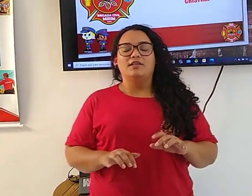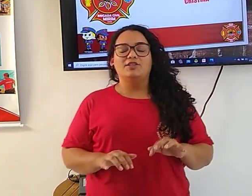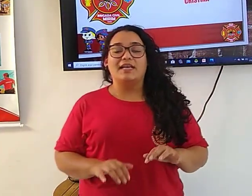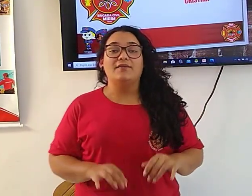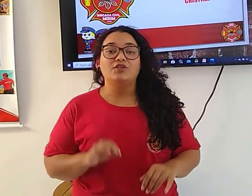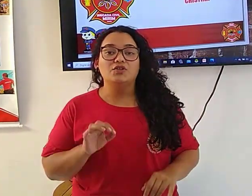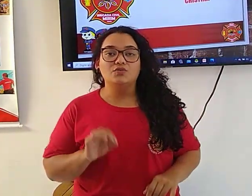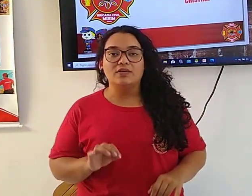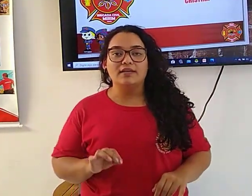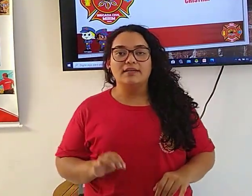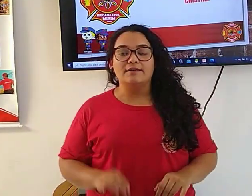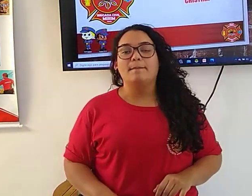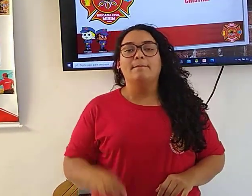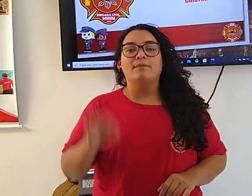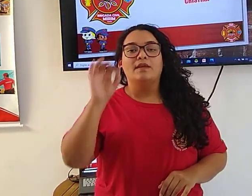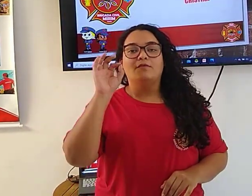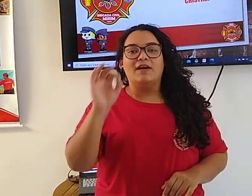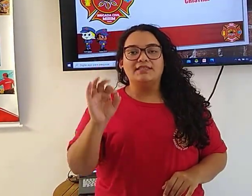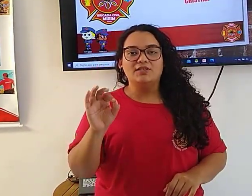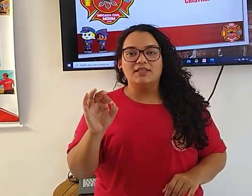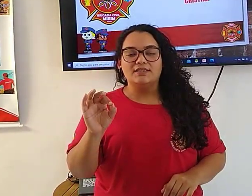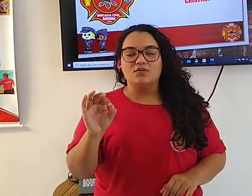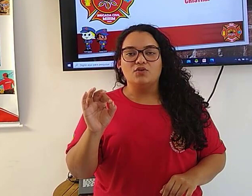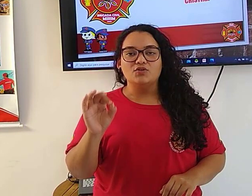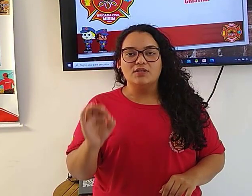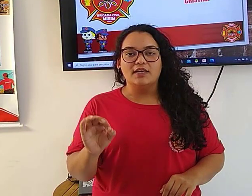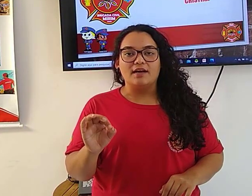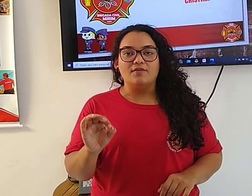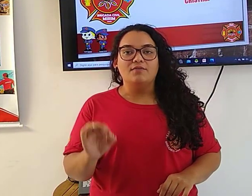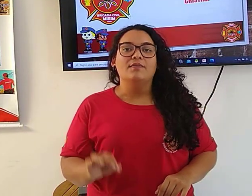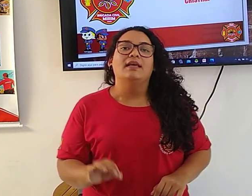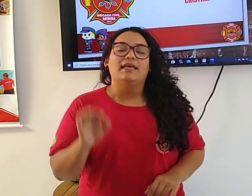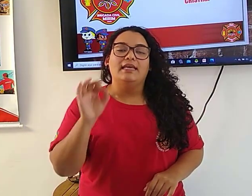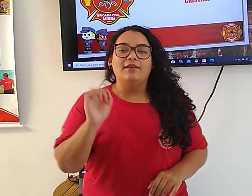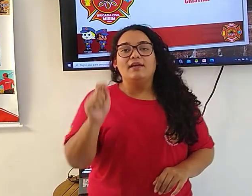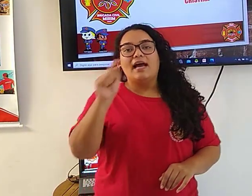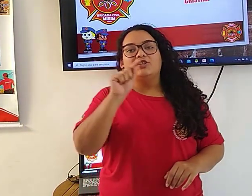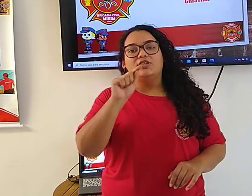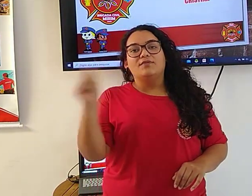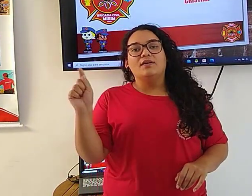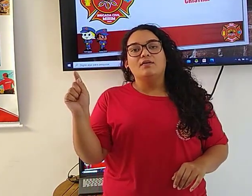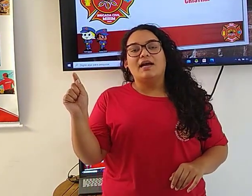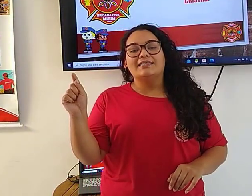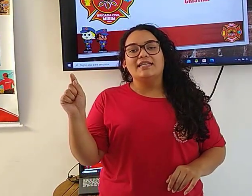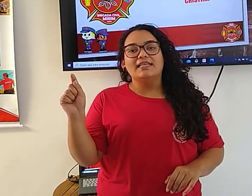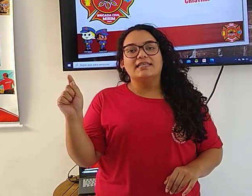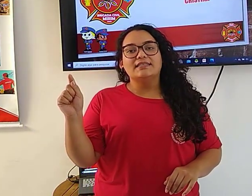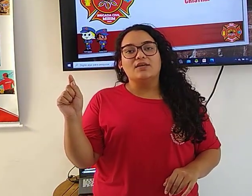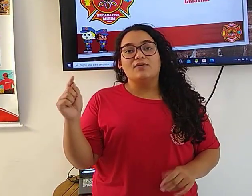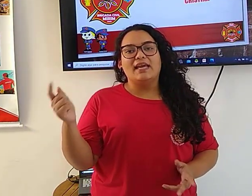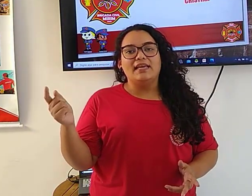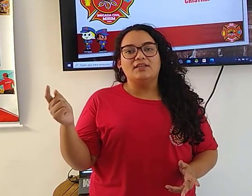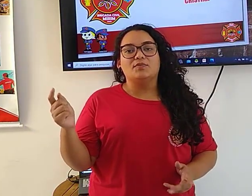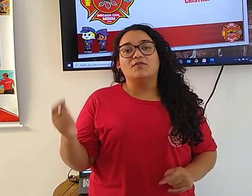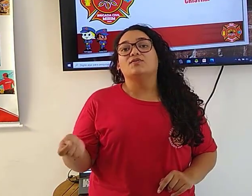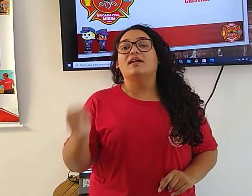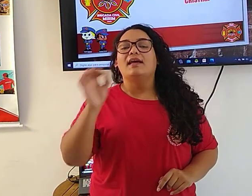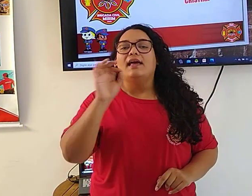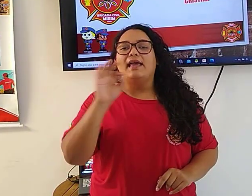escreve Instituto Acan, faz a inscrição no nosso canal e ativa a sinalização. Que é isso, professor? É quando